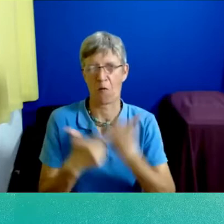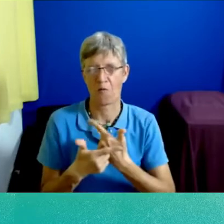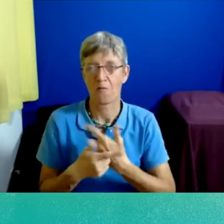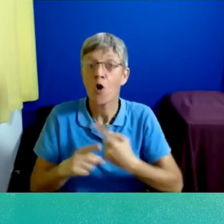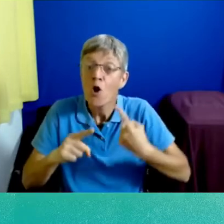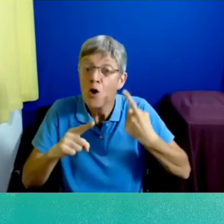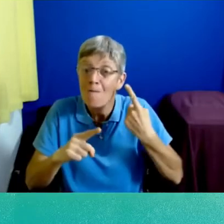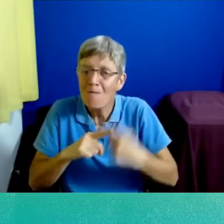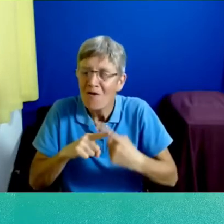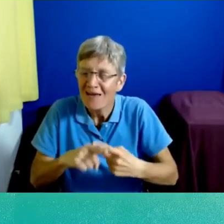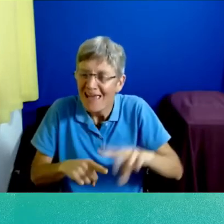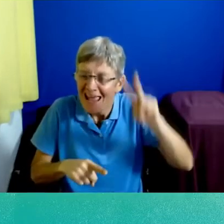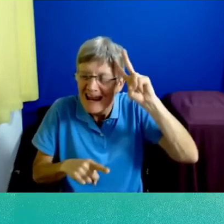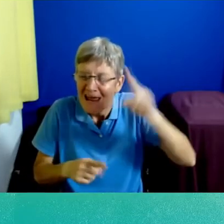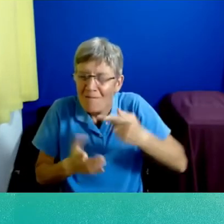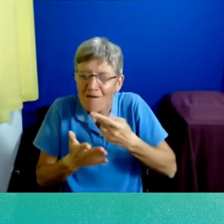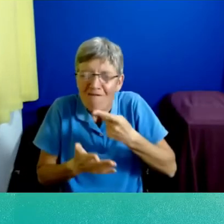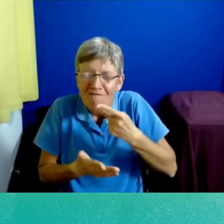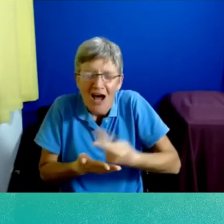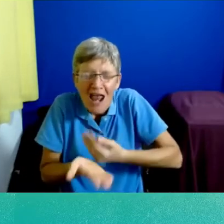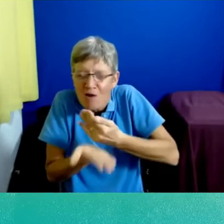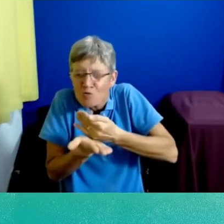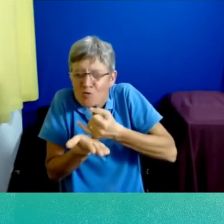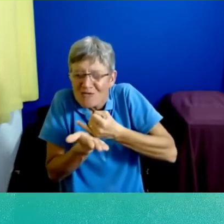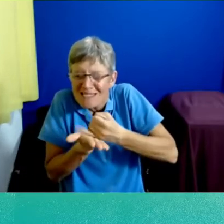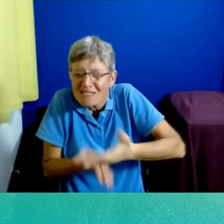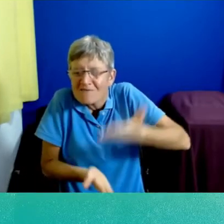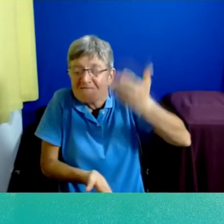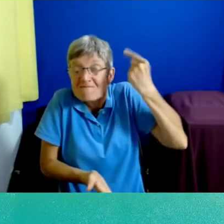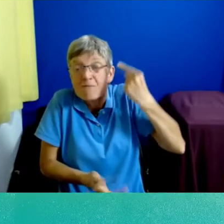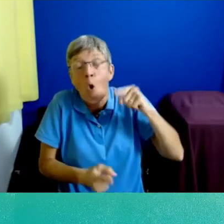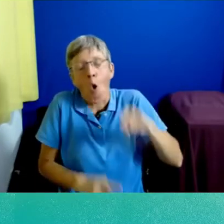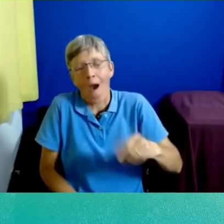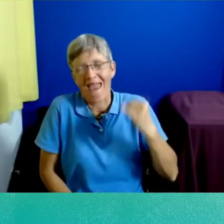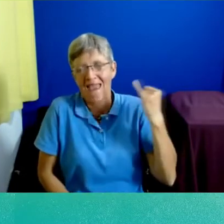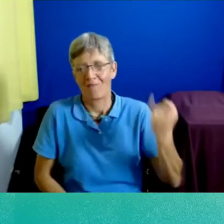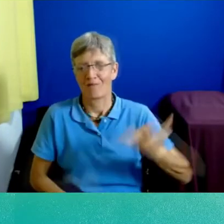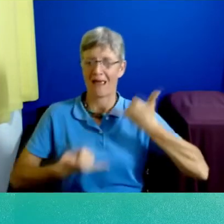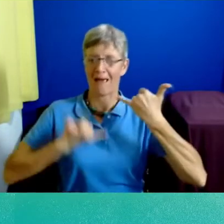é muito importante quando a gente vai falar do humor surdo, né? E o humor em Libras.